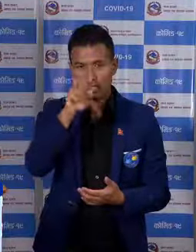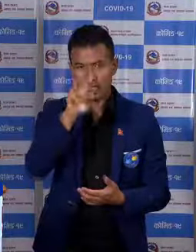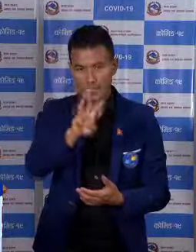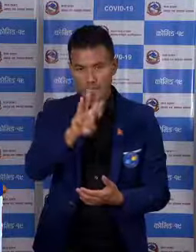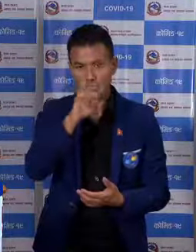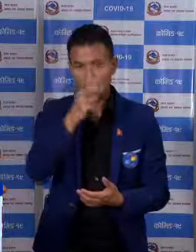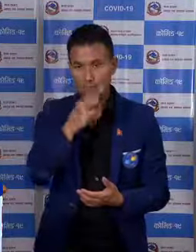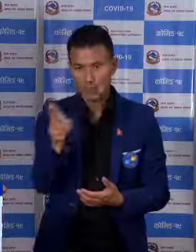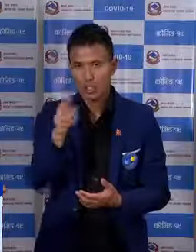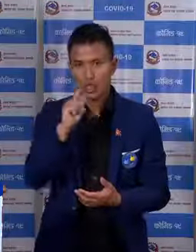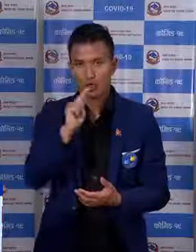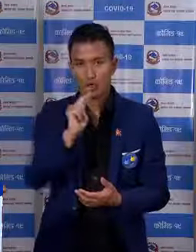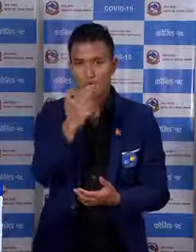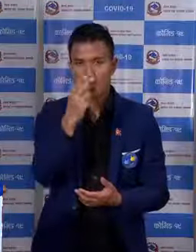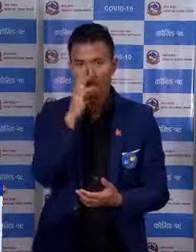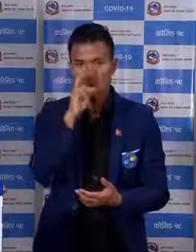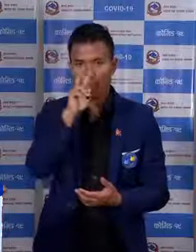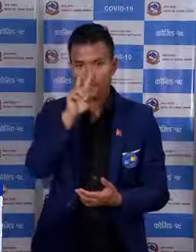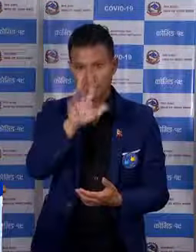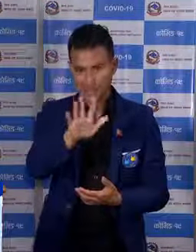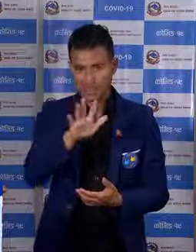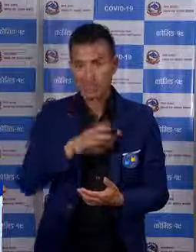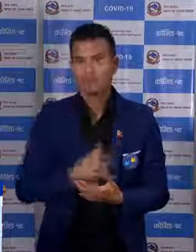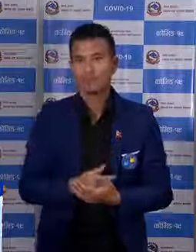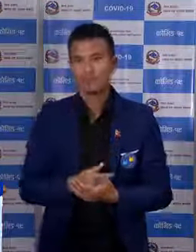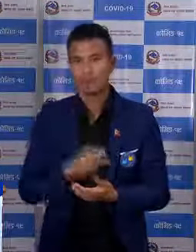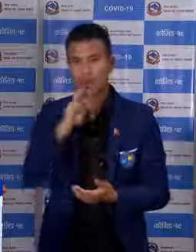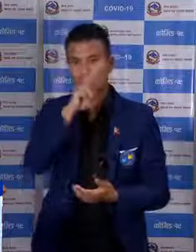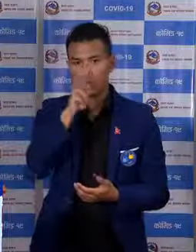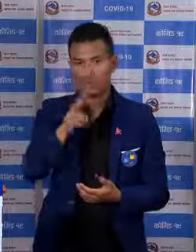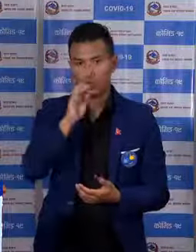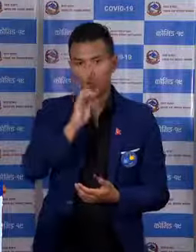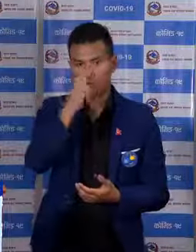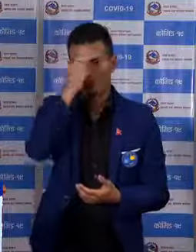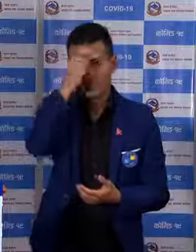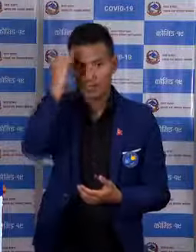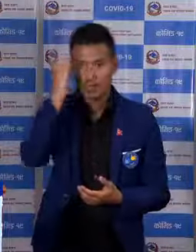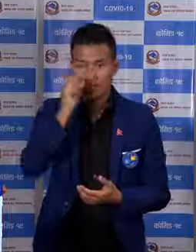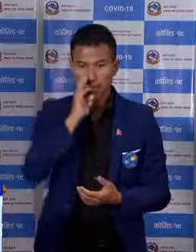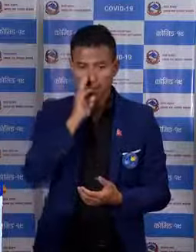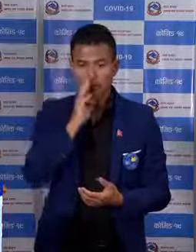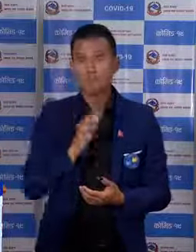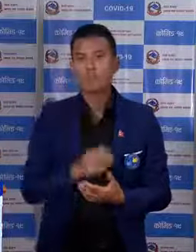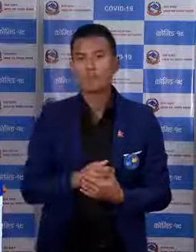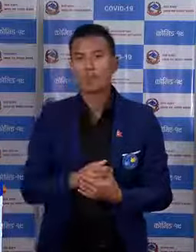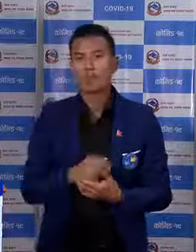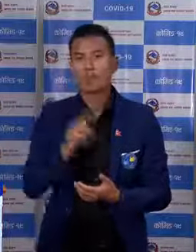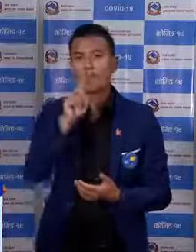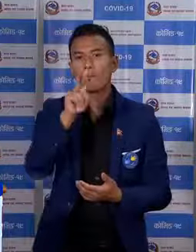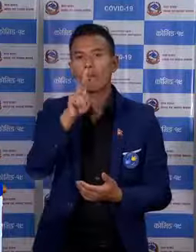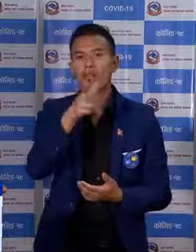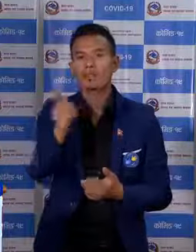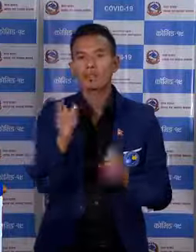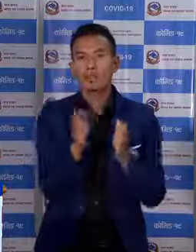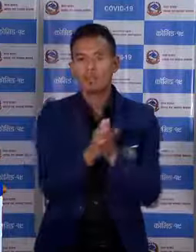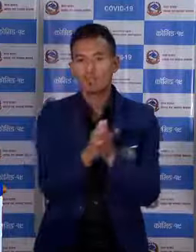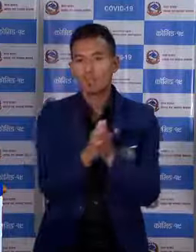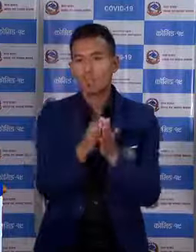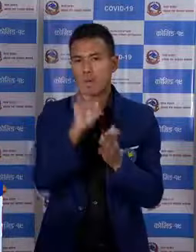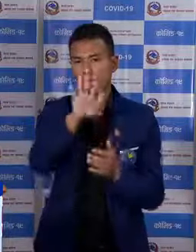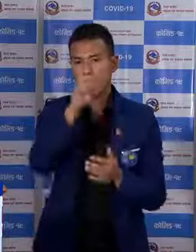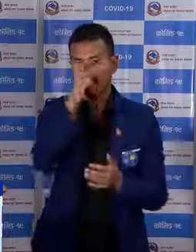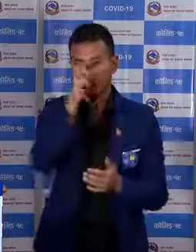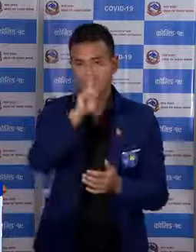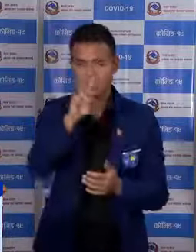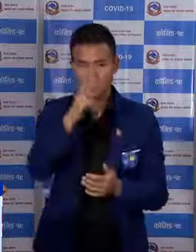जाना कॉनाली परदेश मा 25 जाना र सुदुरपशिम परदेश मा 12 जाना गरी, कूल